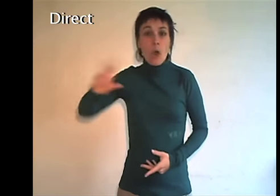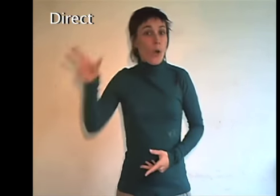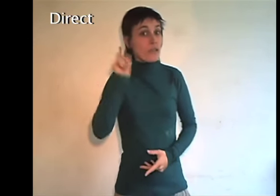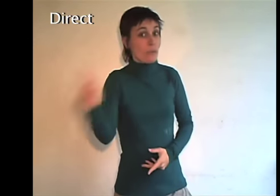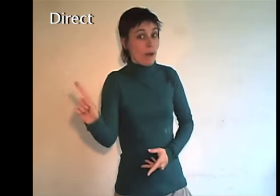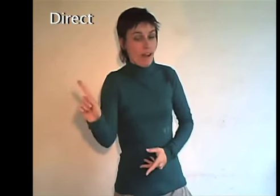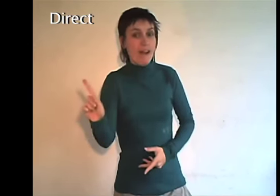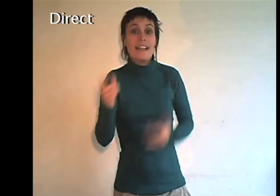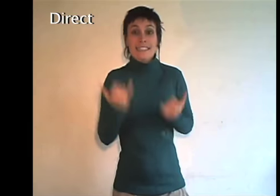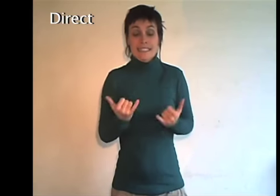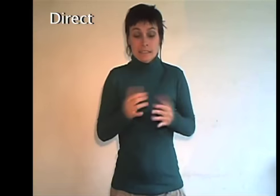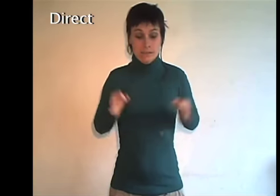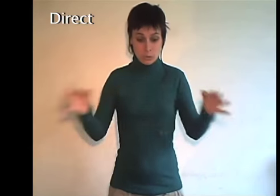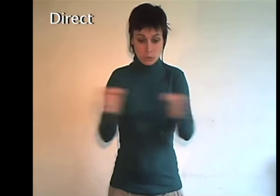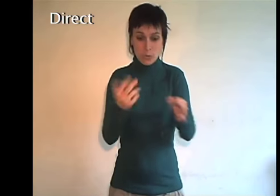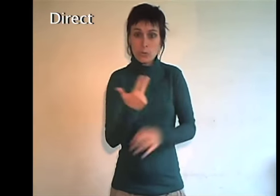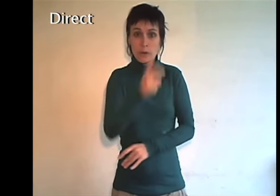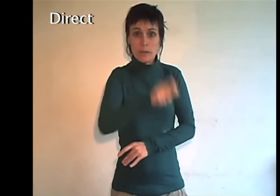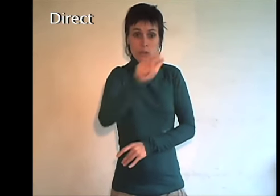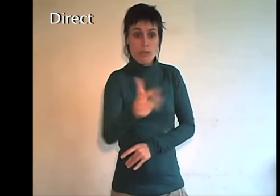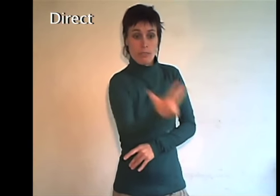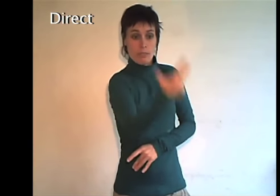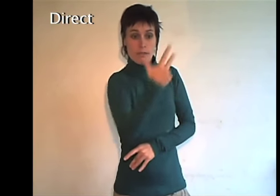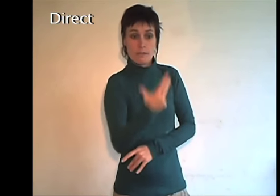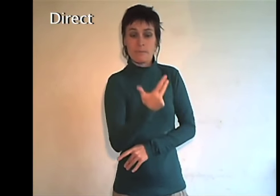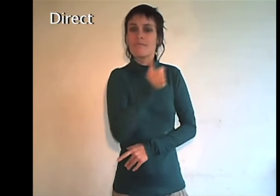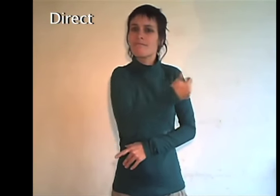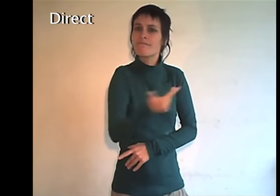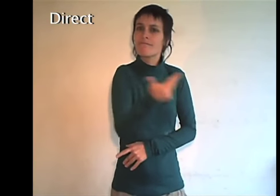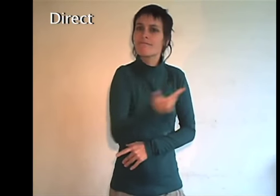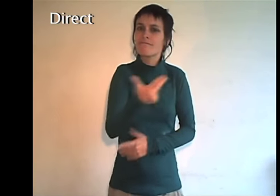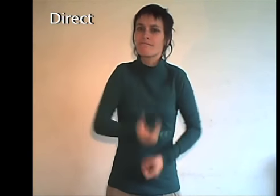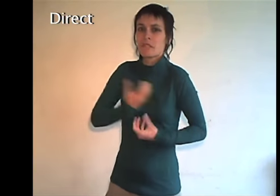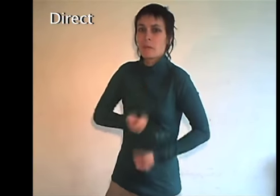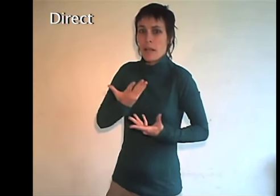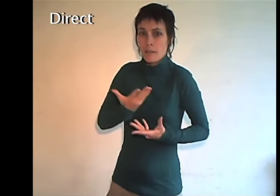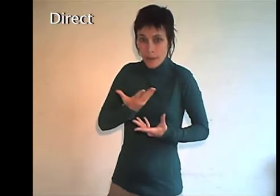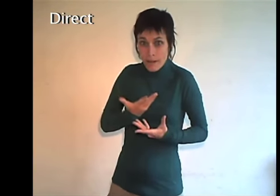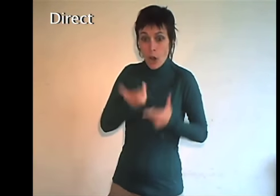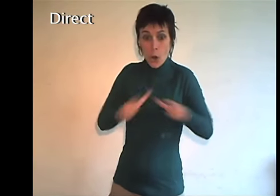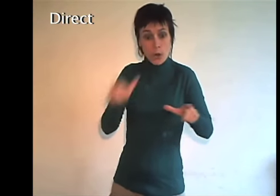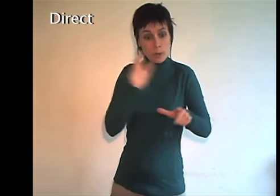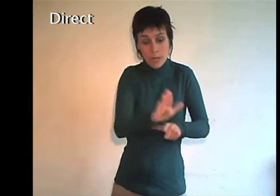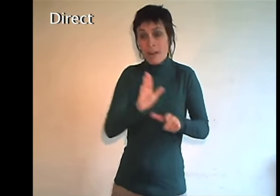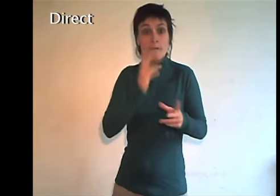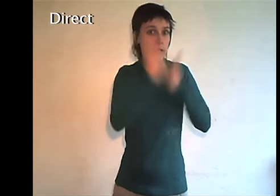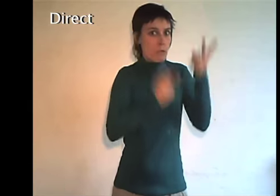cas pas directement. Nous avons dans le studio 3 personnes qui s'expriment dans un idiome qui ne s'entend pas, une langue qui